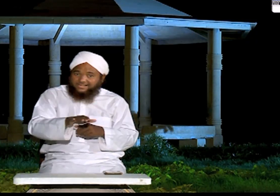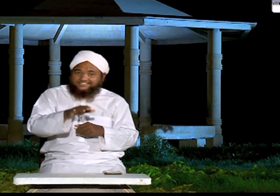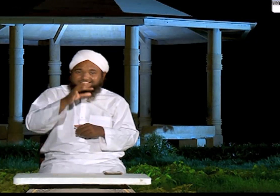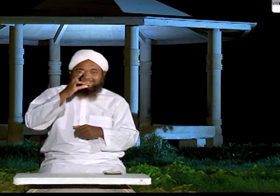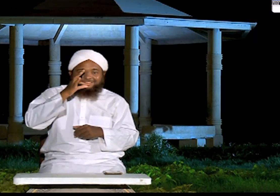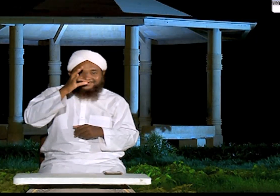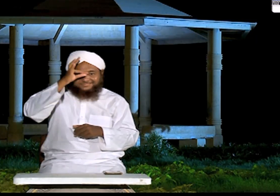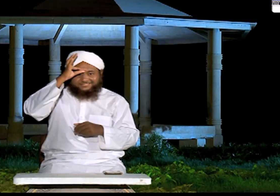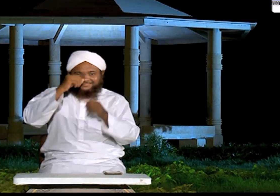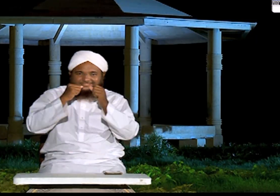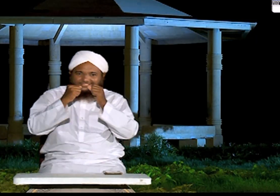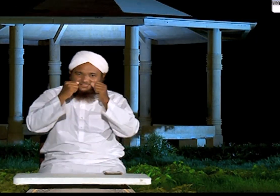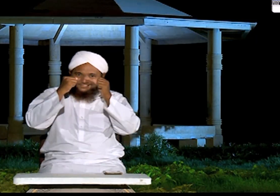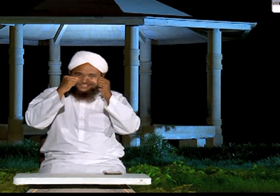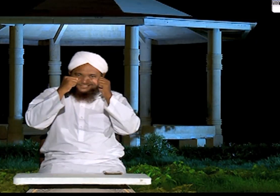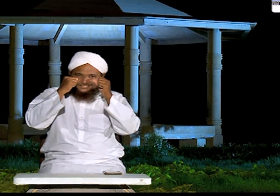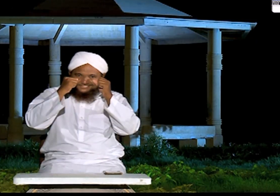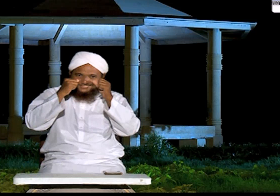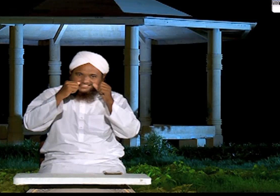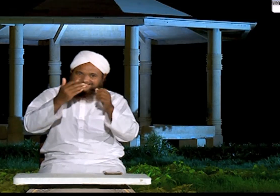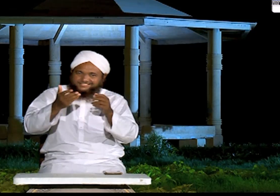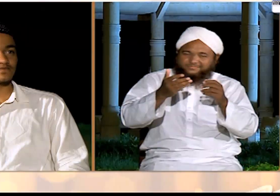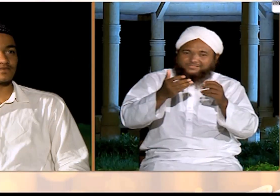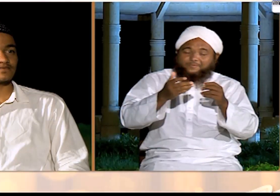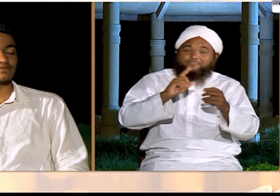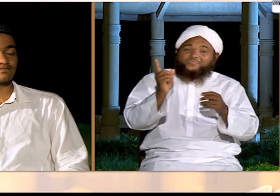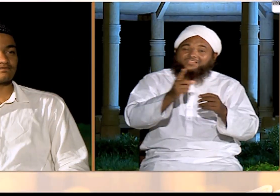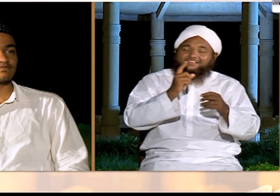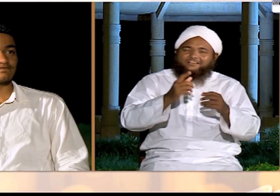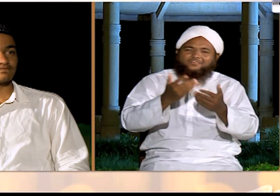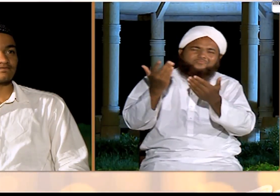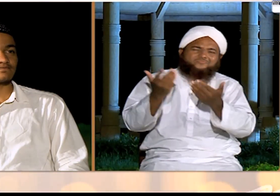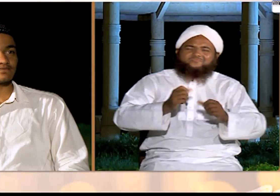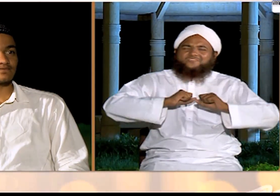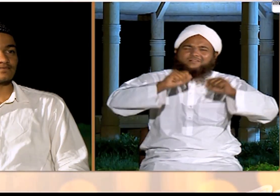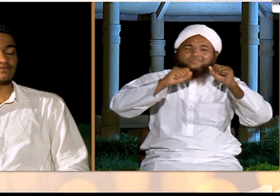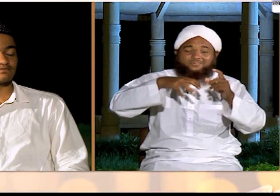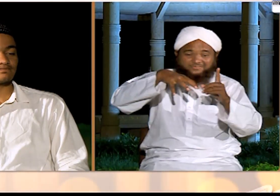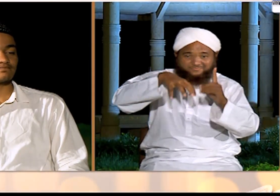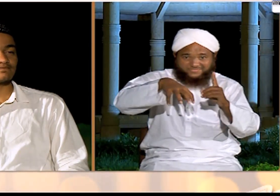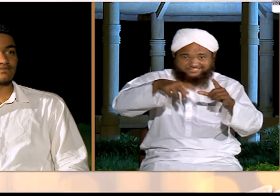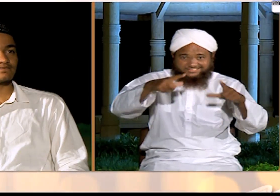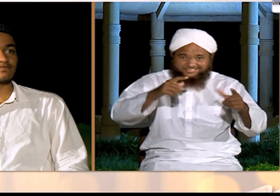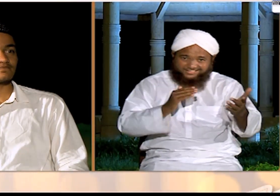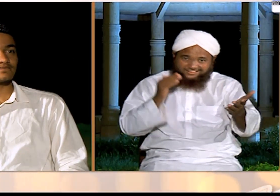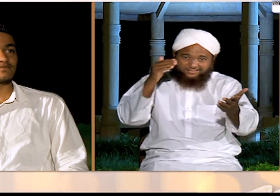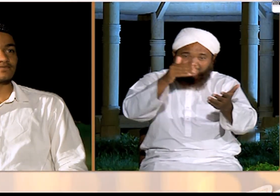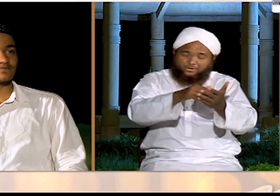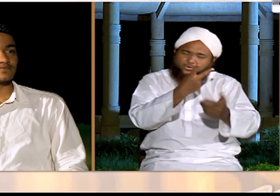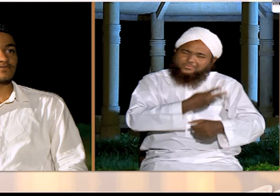اللہ علیہ وآلہ وسلم نے طولعال بدر علینا کی صداوں میں مدینہ کی سرزمین پر قدم رکھ کر اسے ہمیشہ کے